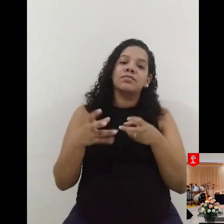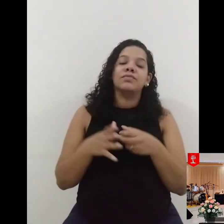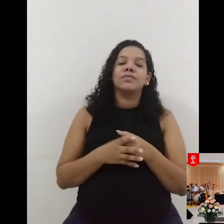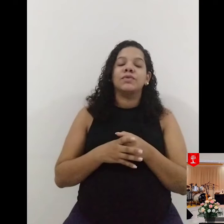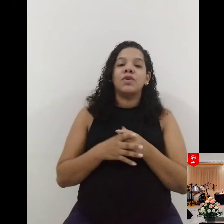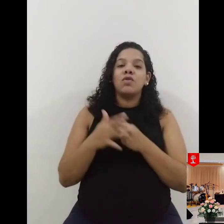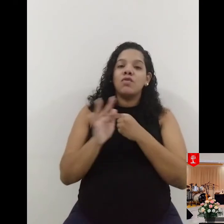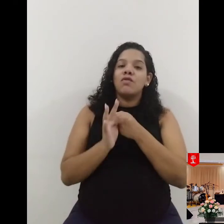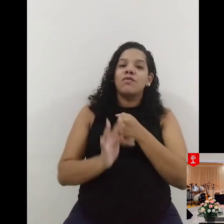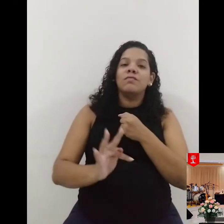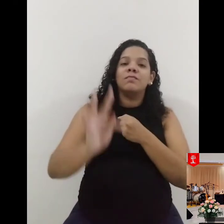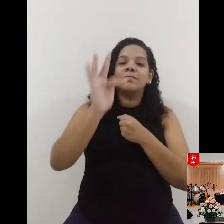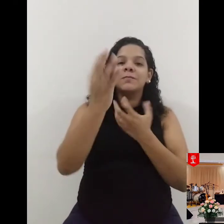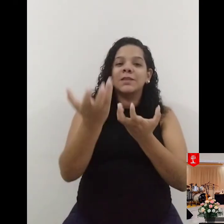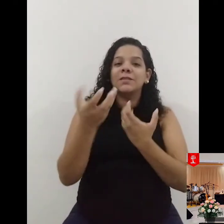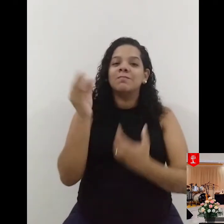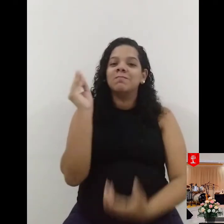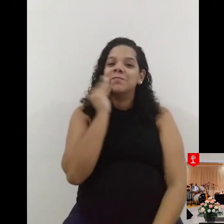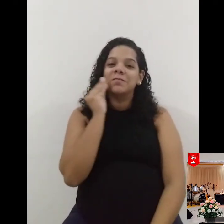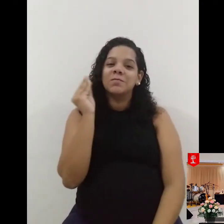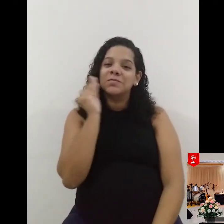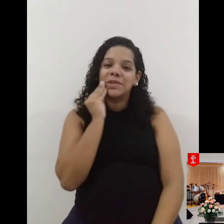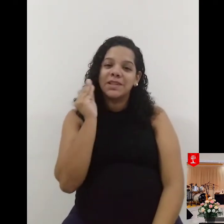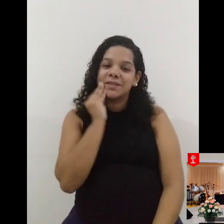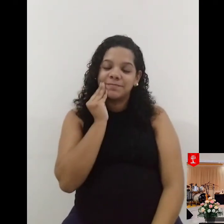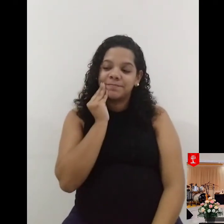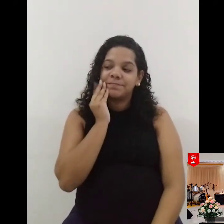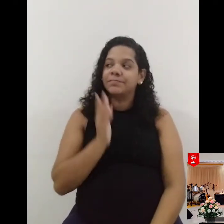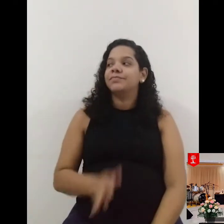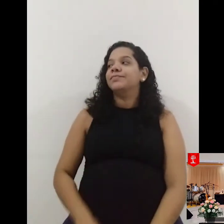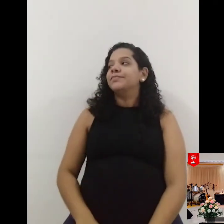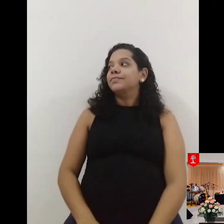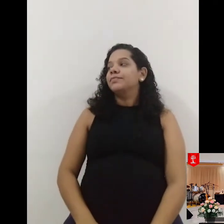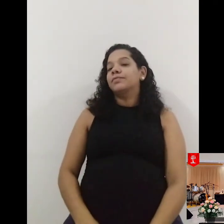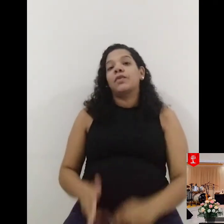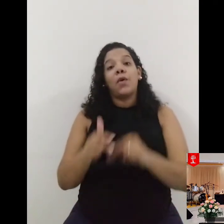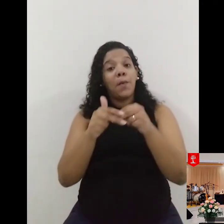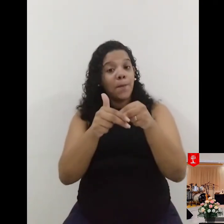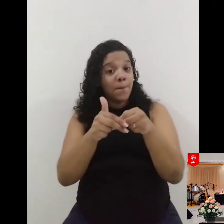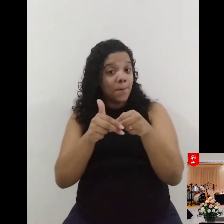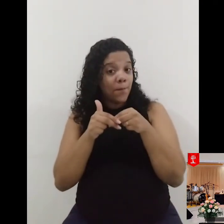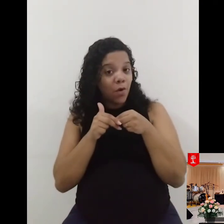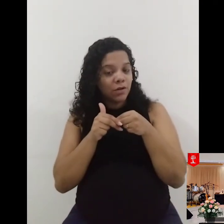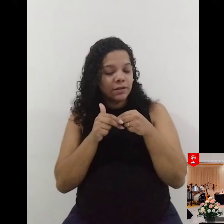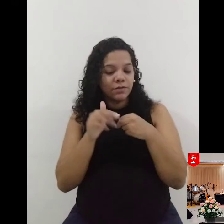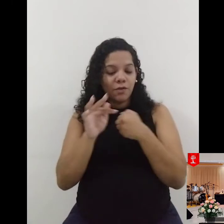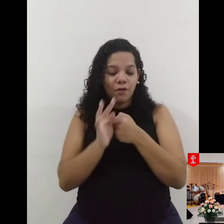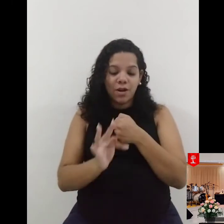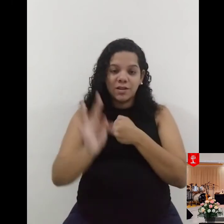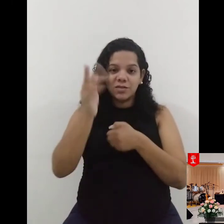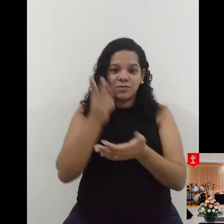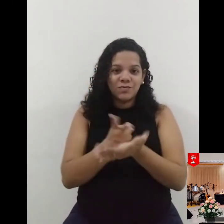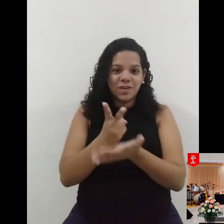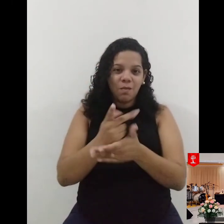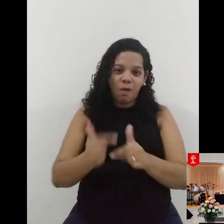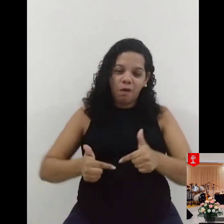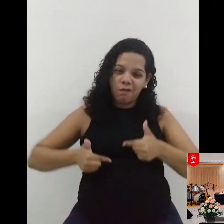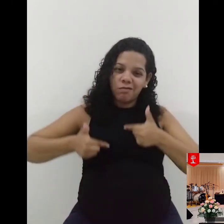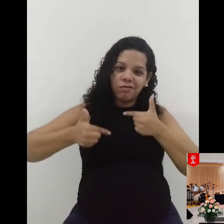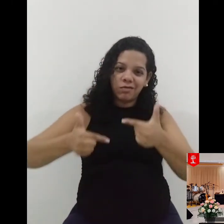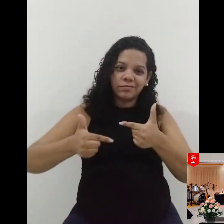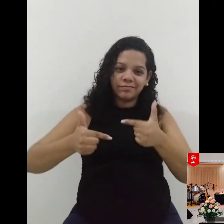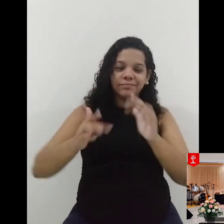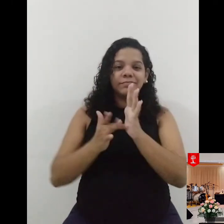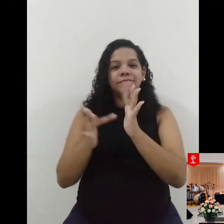viviam exatamente aquilo que eles pregavam. O que eles pregavam